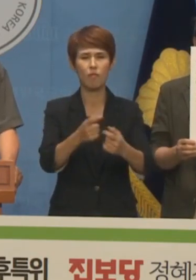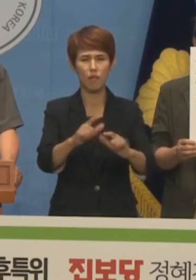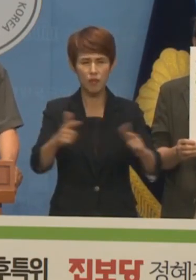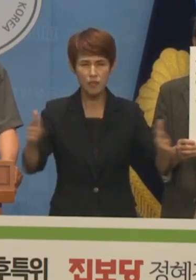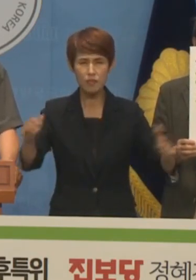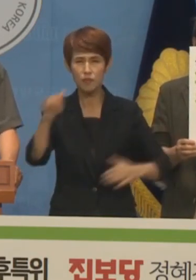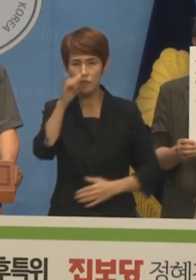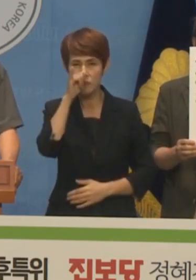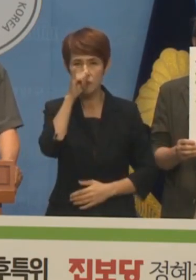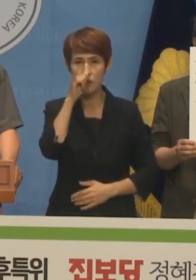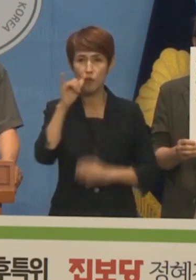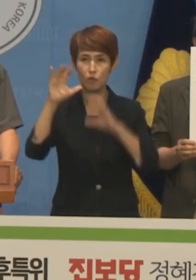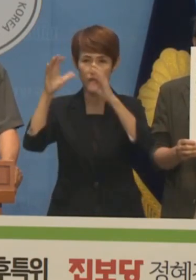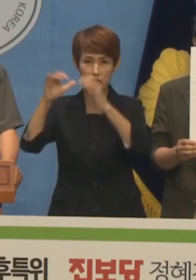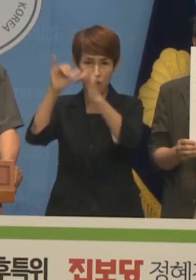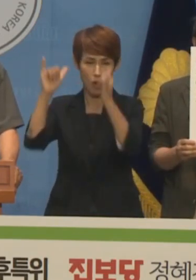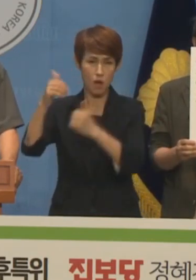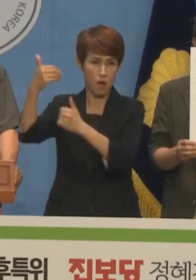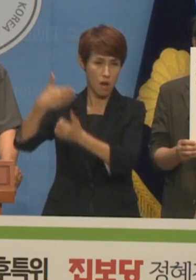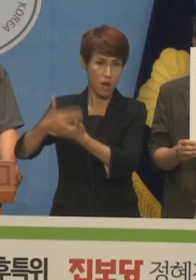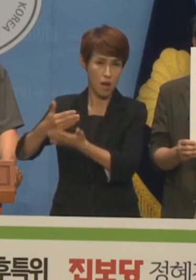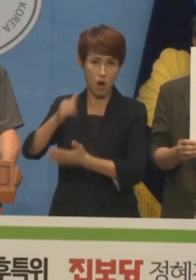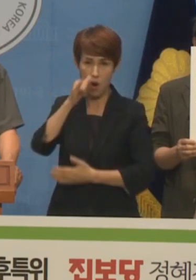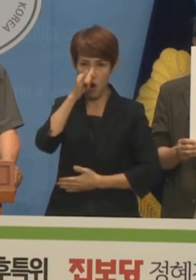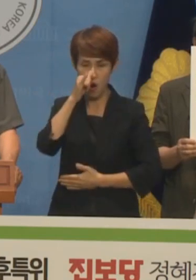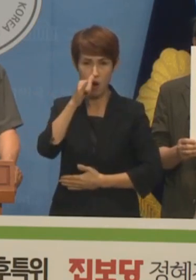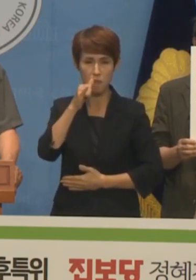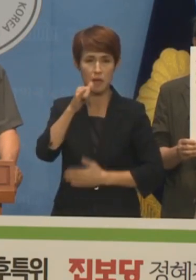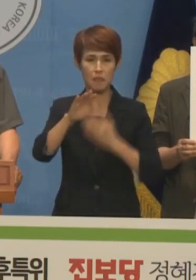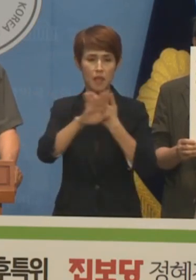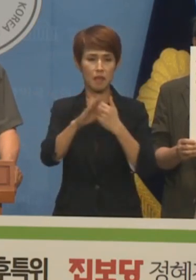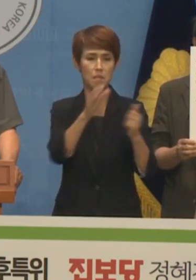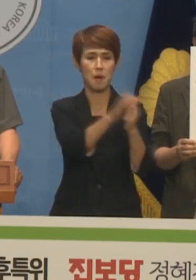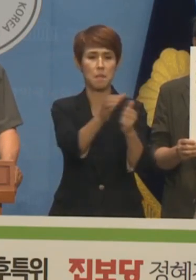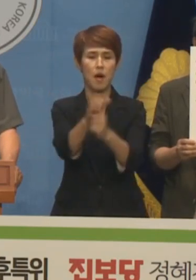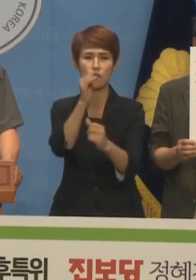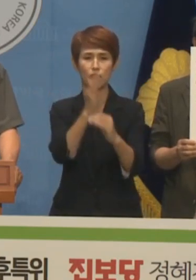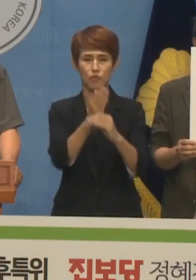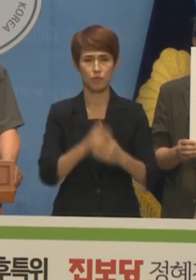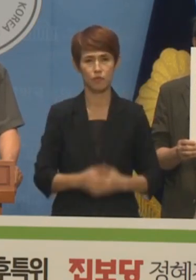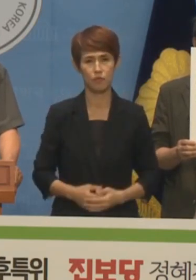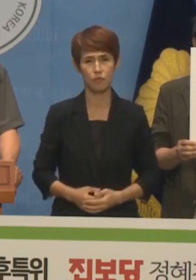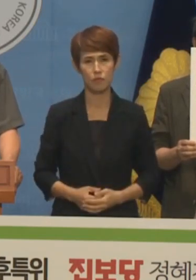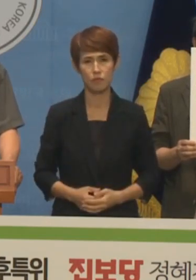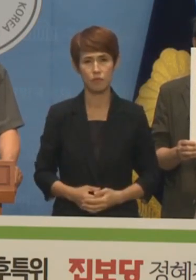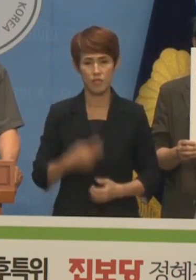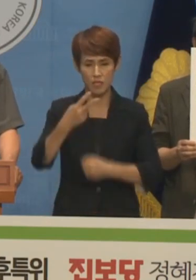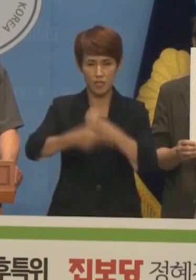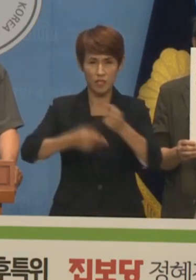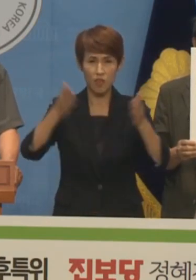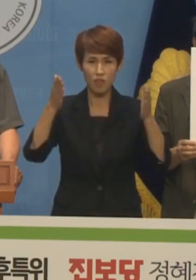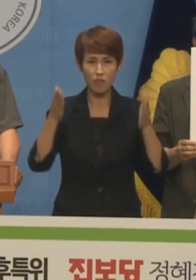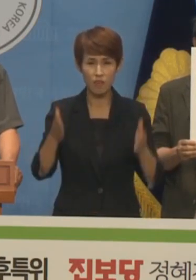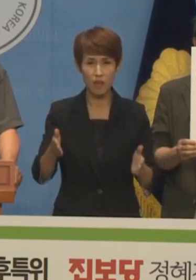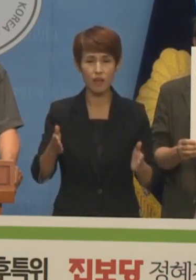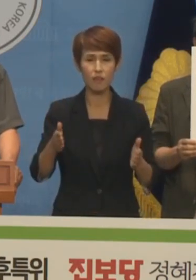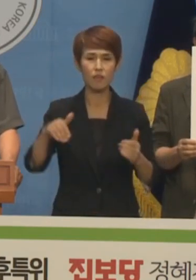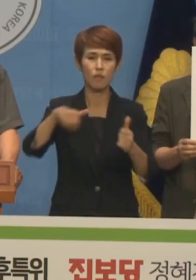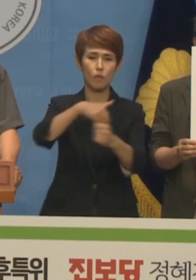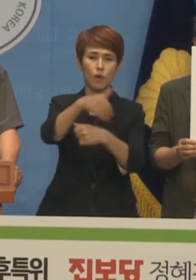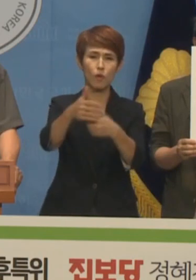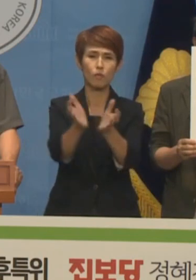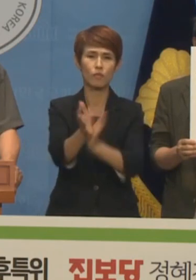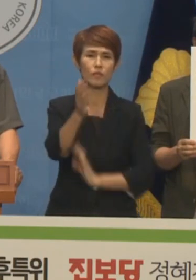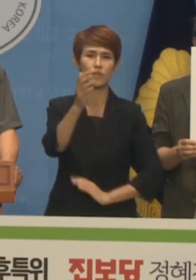국제사회가 요구하는 과제는 여전히 용역 수준에 머물러 있습니다. 지난 2년 넘게 무능력했던 한화지 장관이 이끈